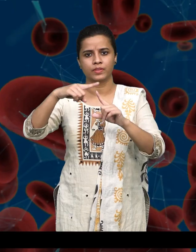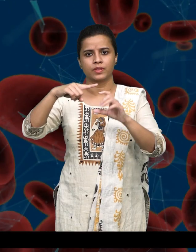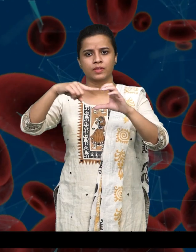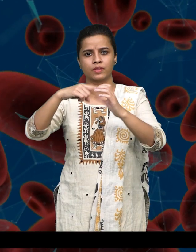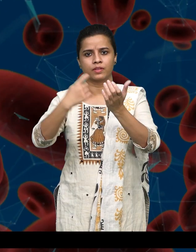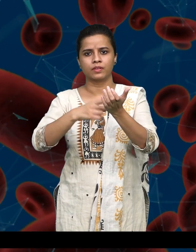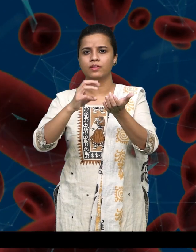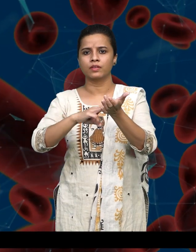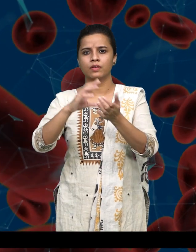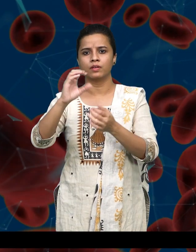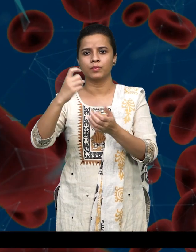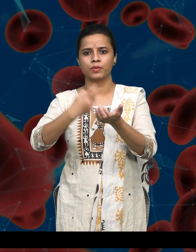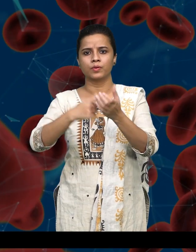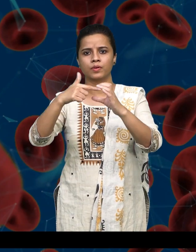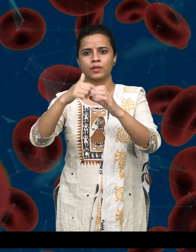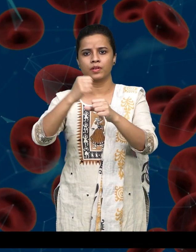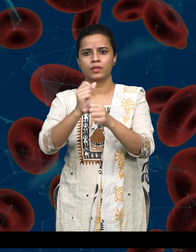थर्मोरेग्युलेशन: